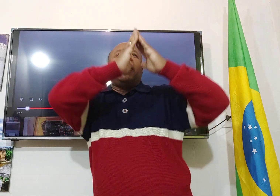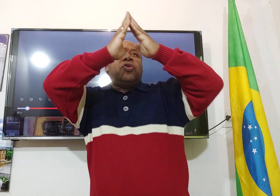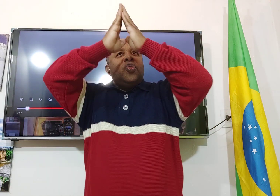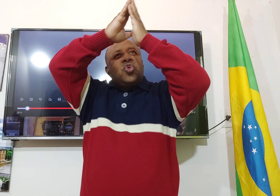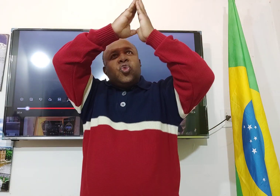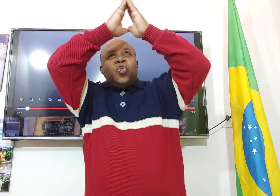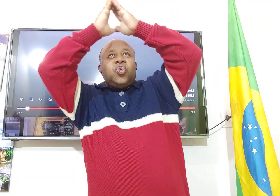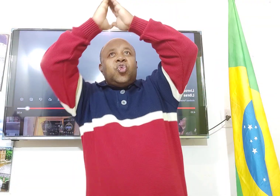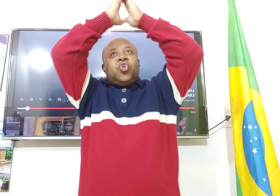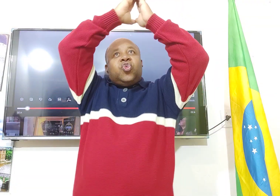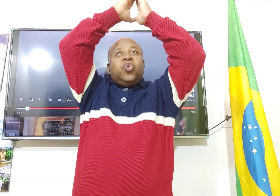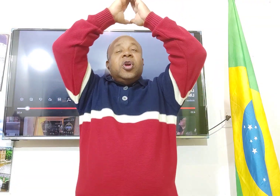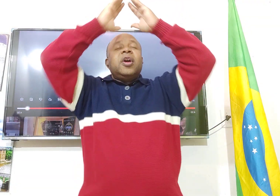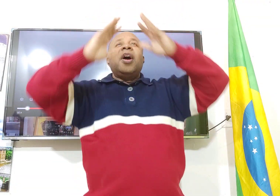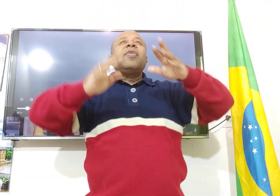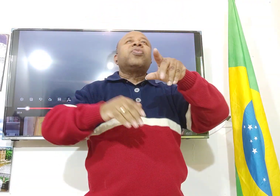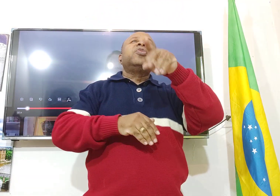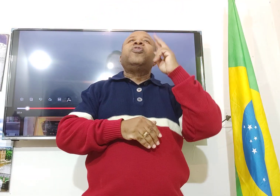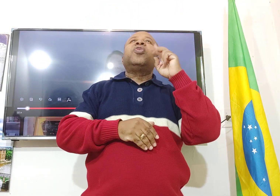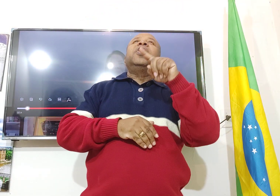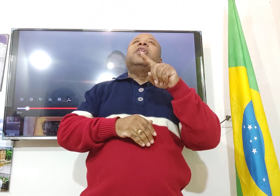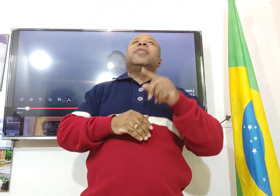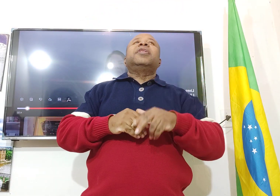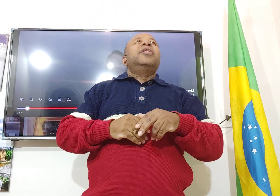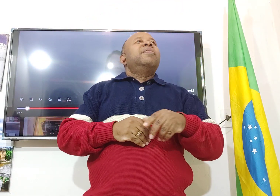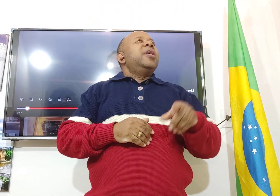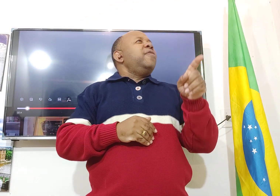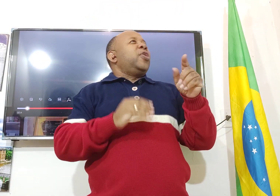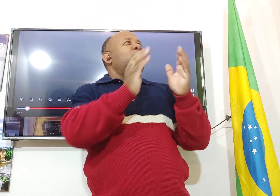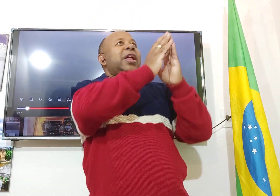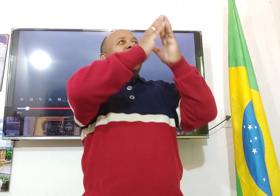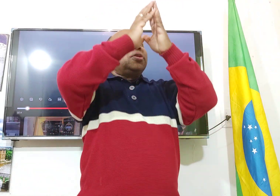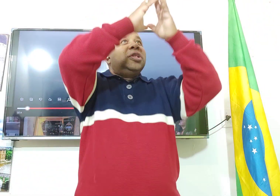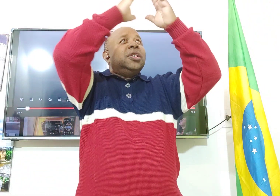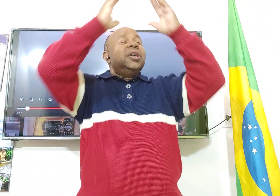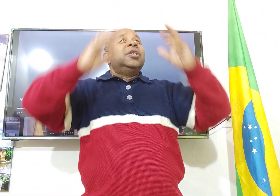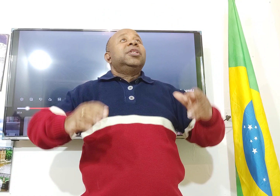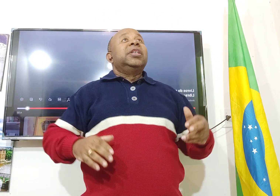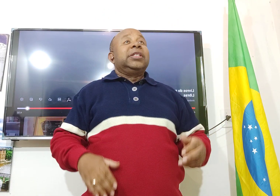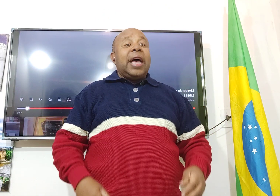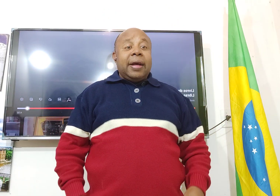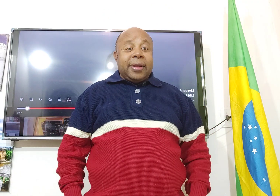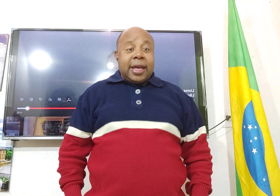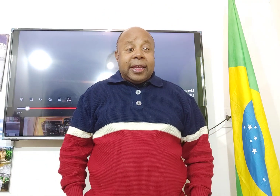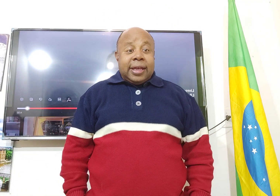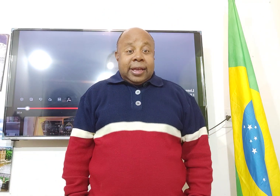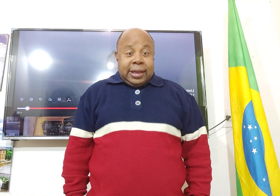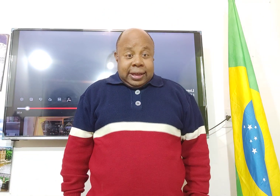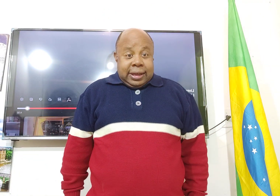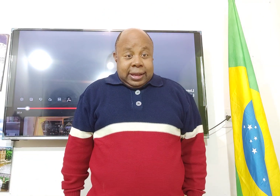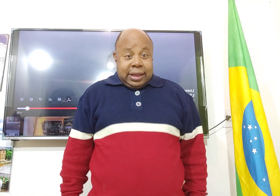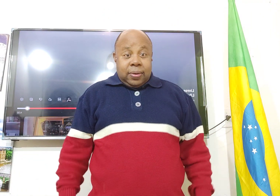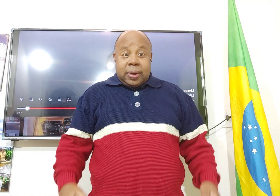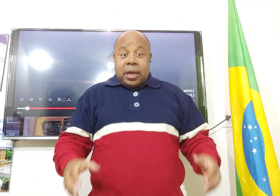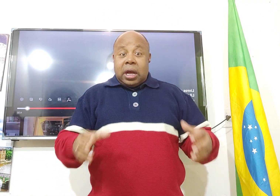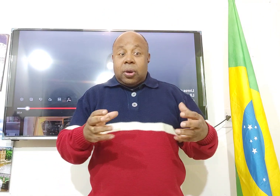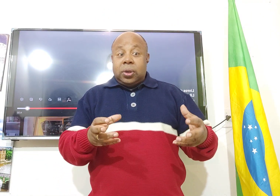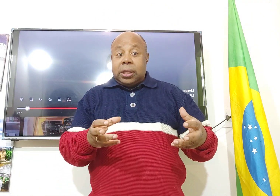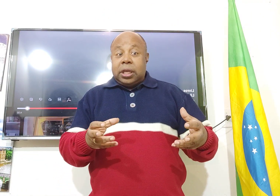faz tu. Aí o surdo fica olhando assim. Aí ele falou lá negócio de dançar, né? Então, o que acaba